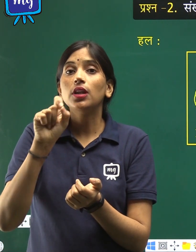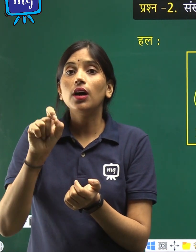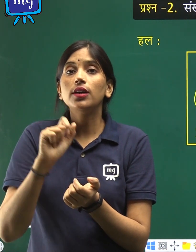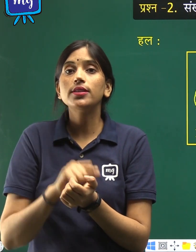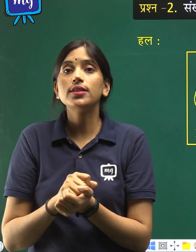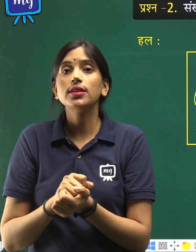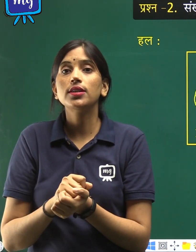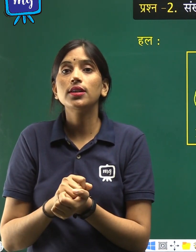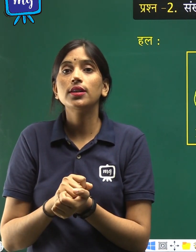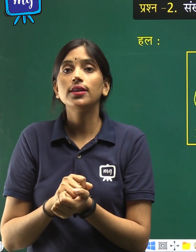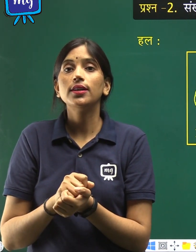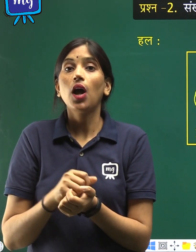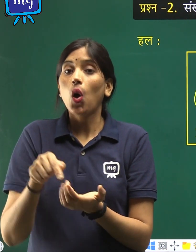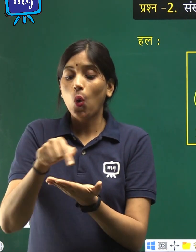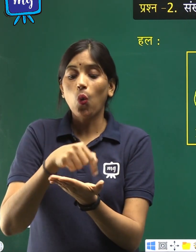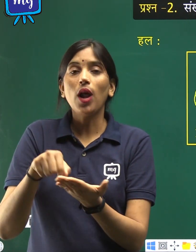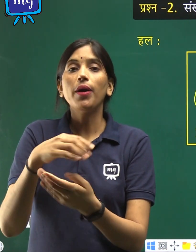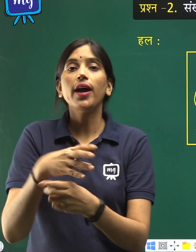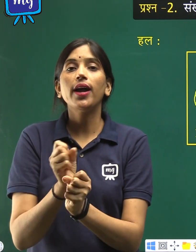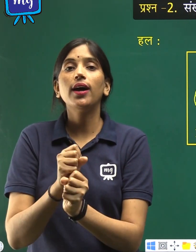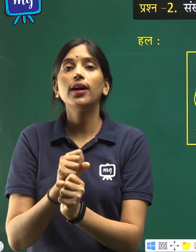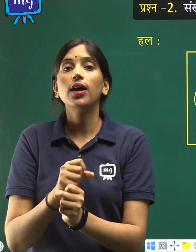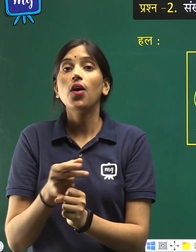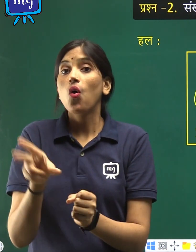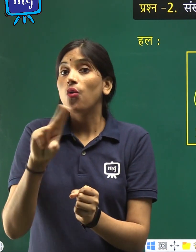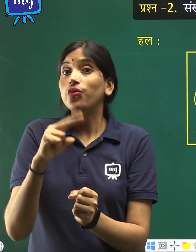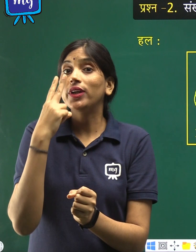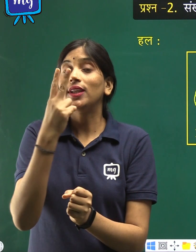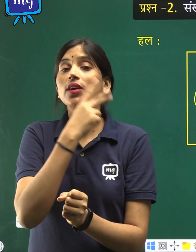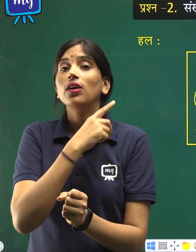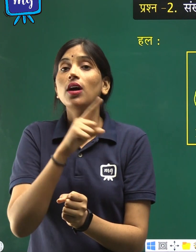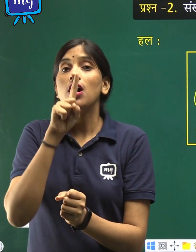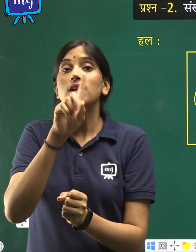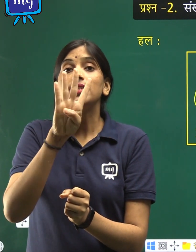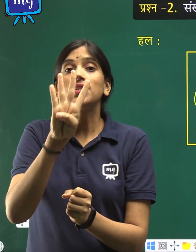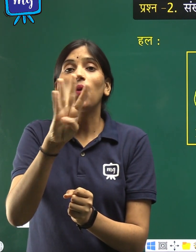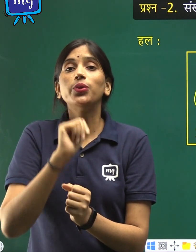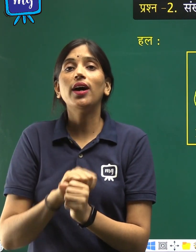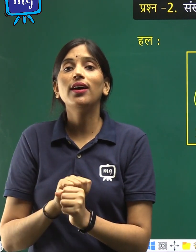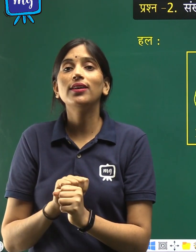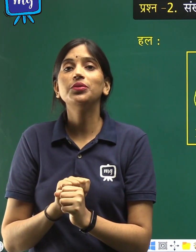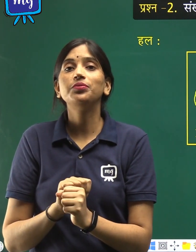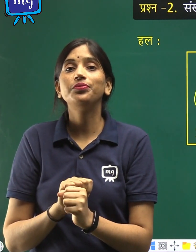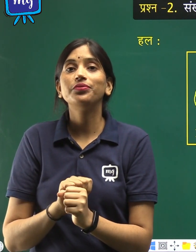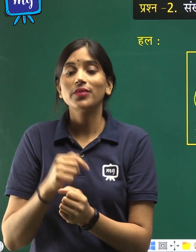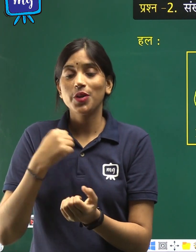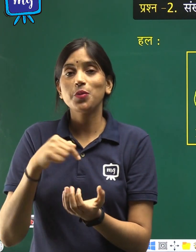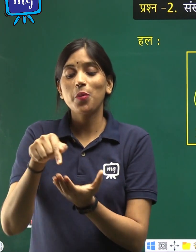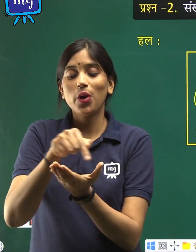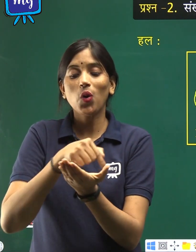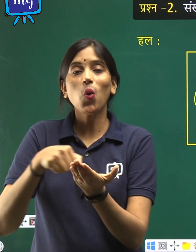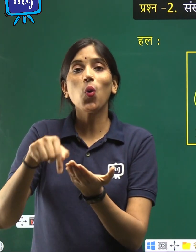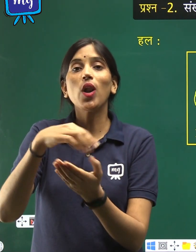10, गोला बनाया। फिर देखो 14, इस पे भी हमने